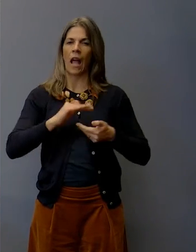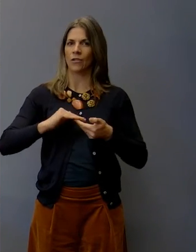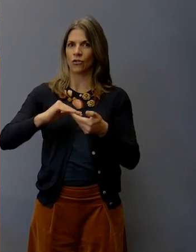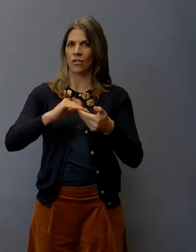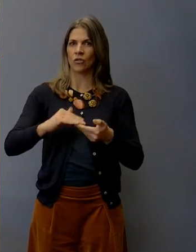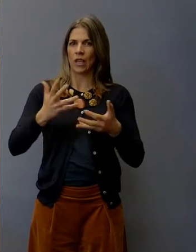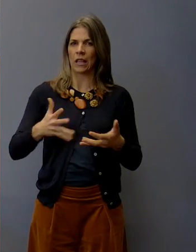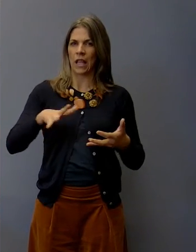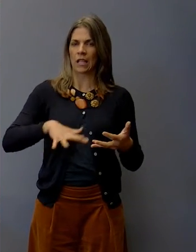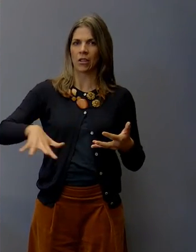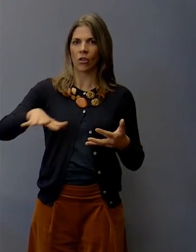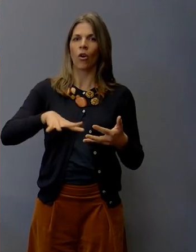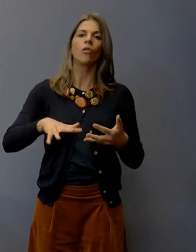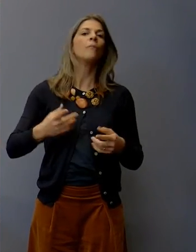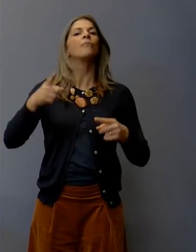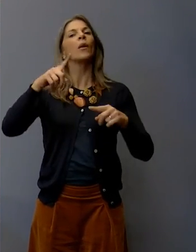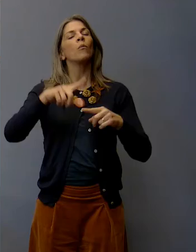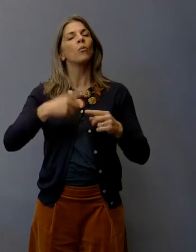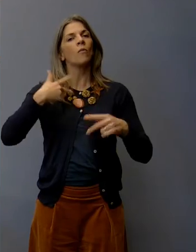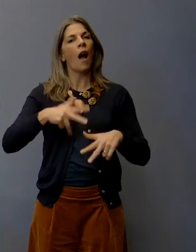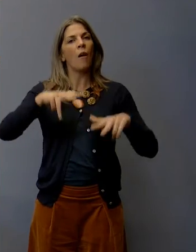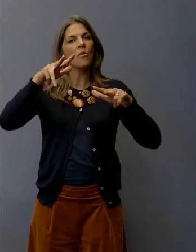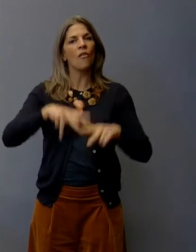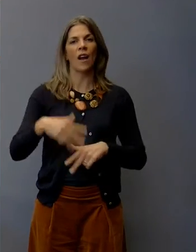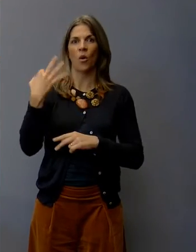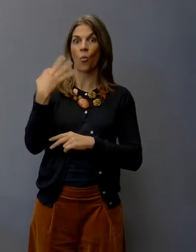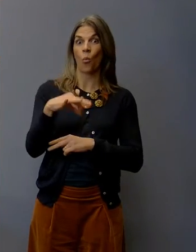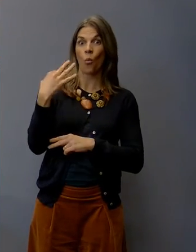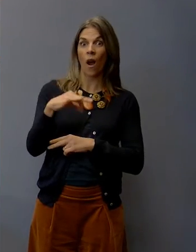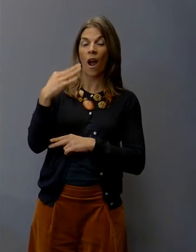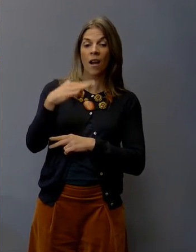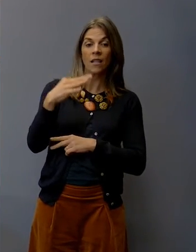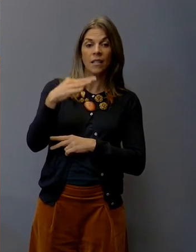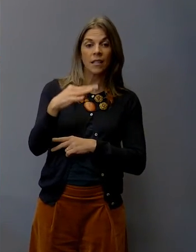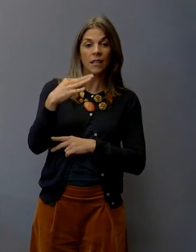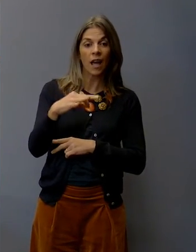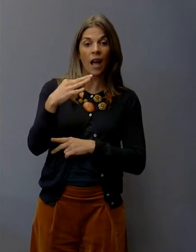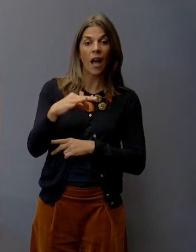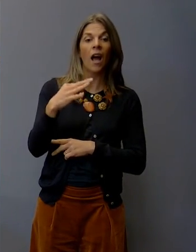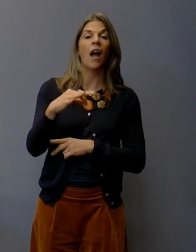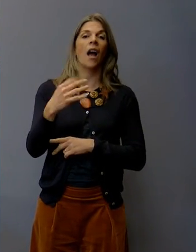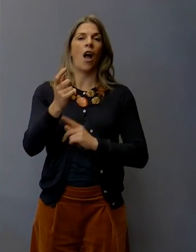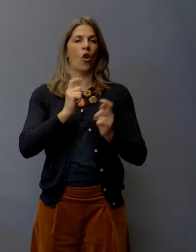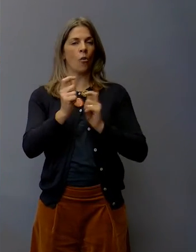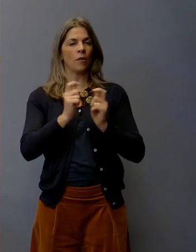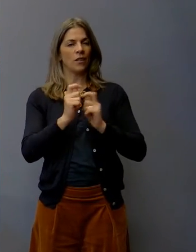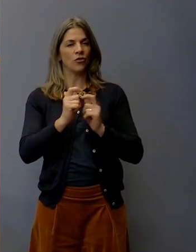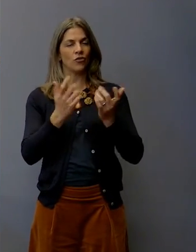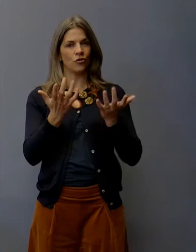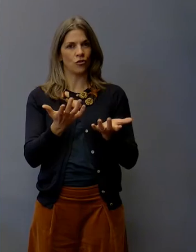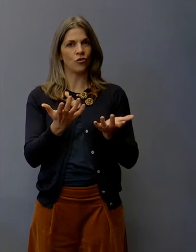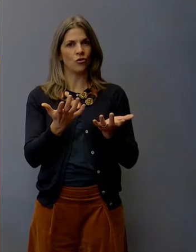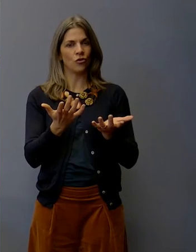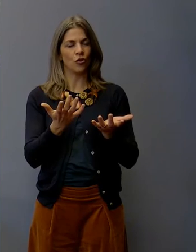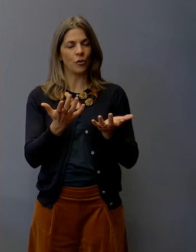approvare la qualità e incentivare la qualita del commercio lo